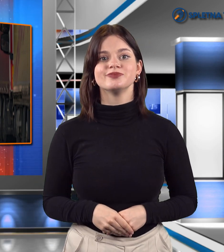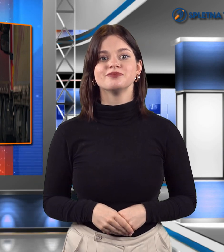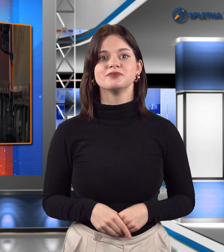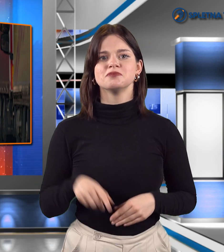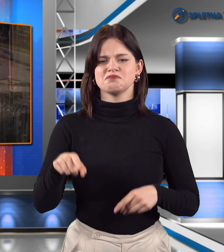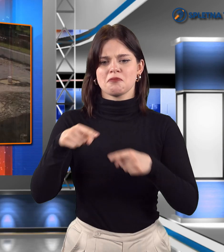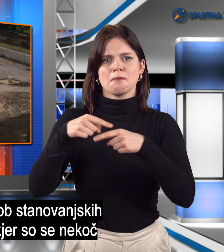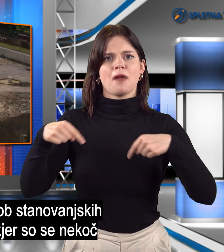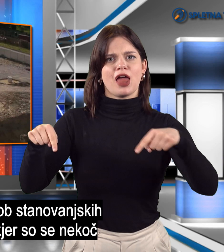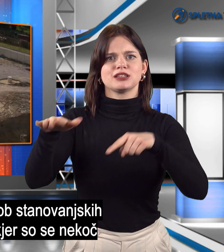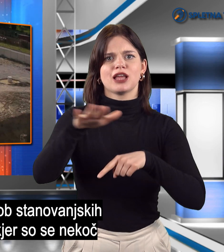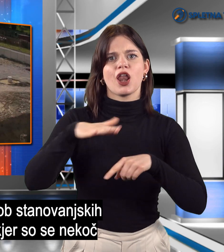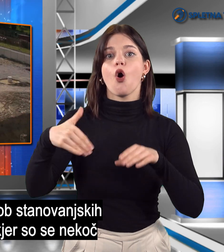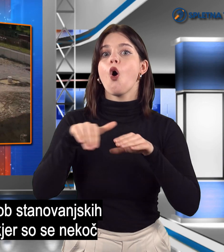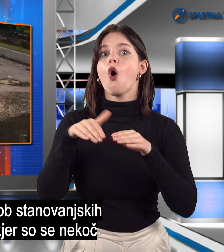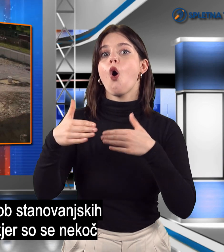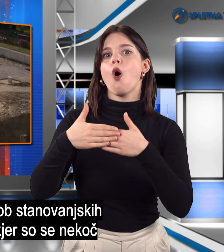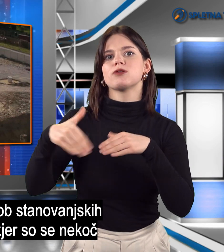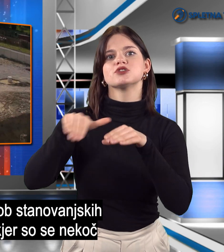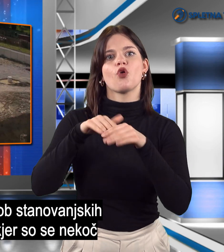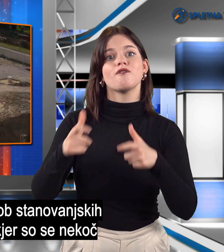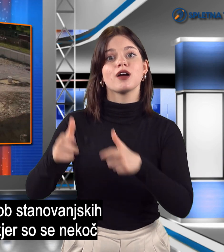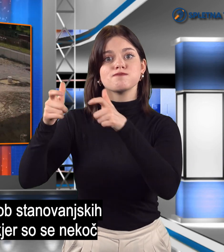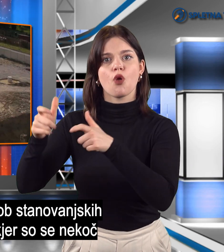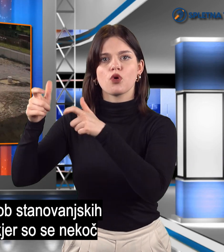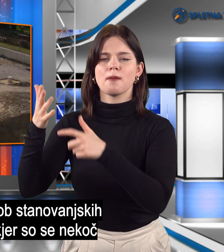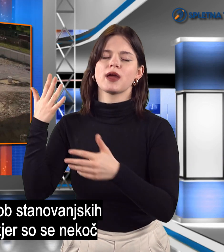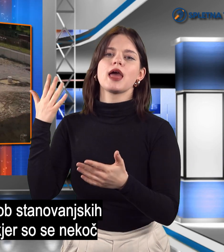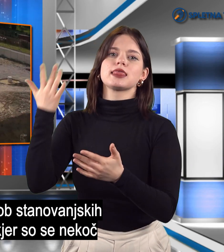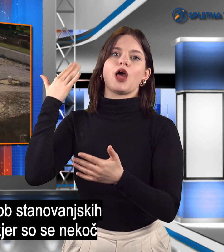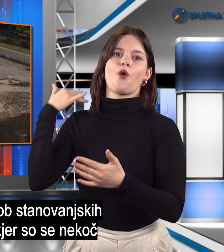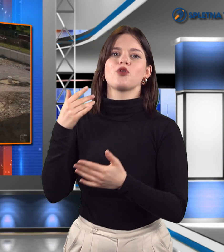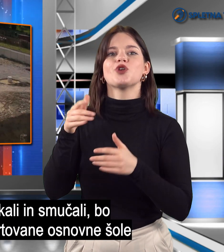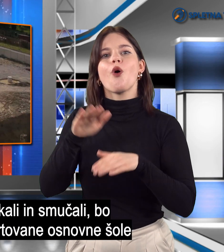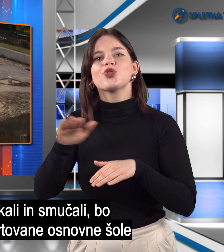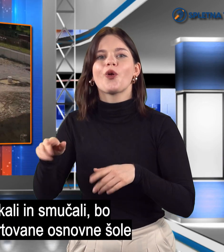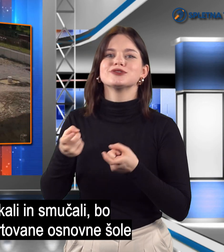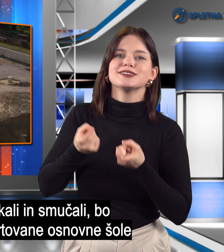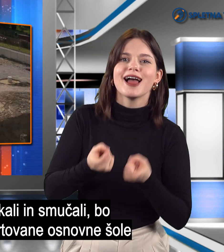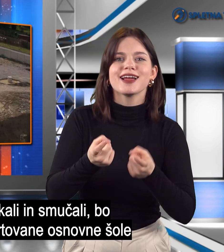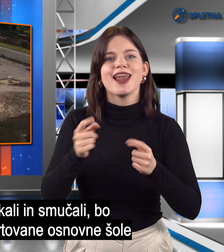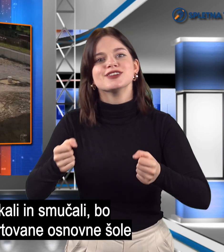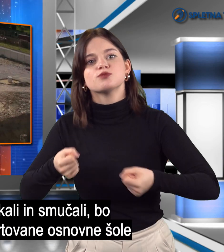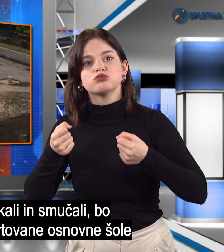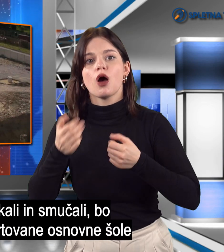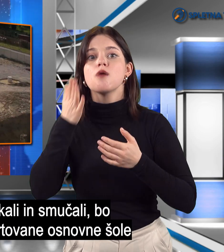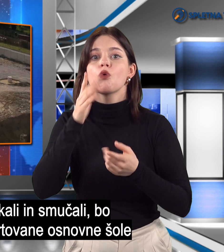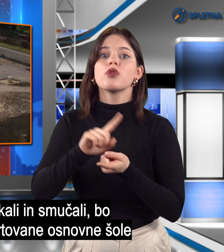nobenim proti. Parcela ob stanovanjskih blokih, kjer so se nekoč otroci sankali in smučali, bo namesto